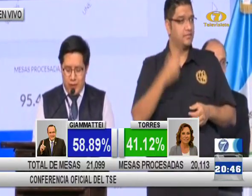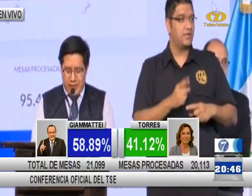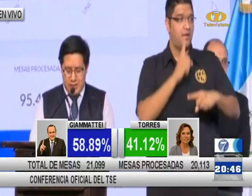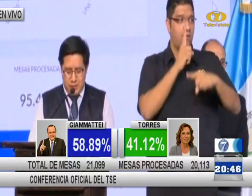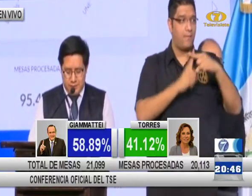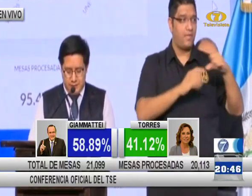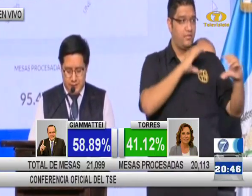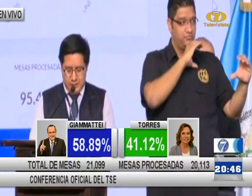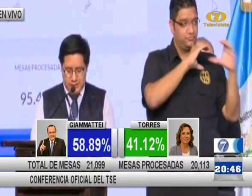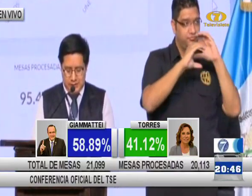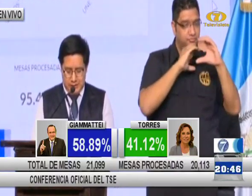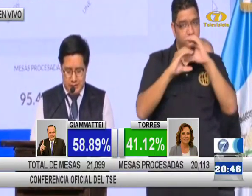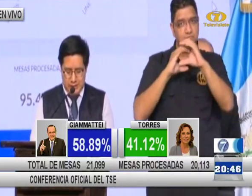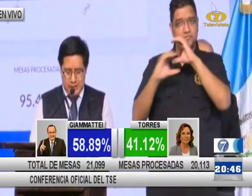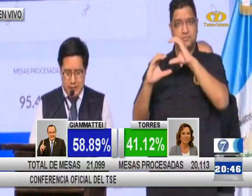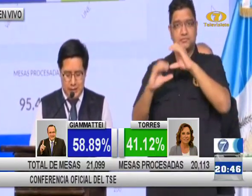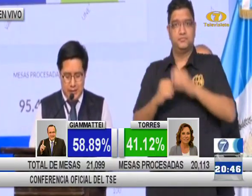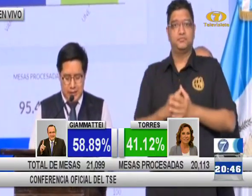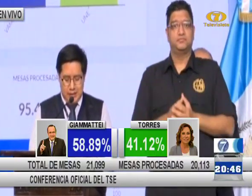medios de comunicación